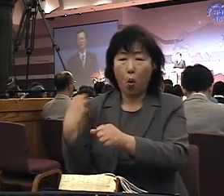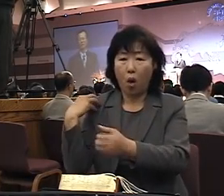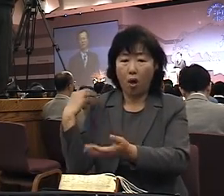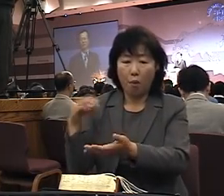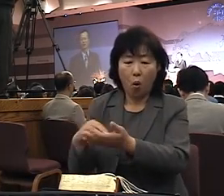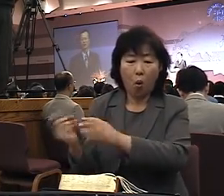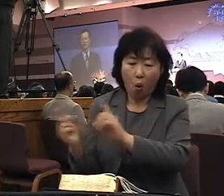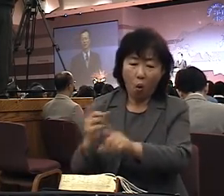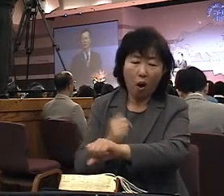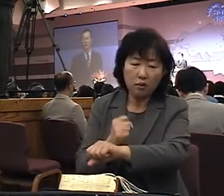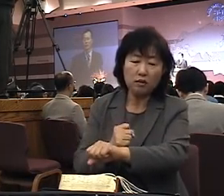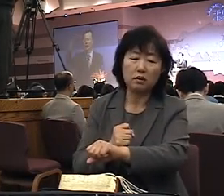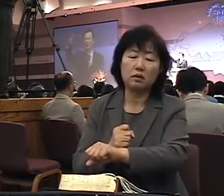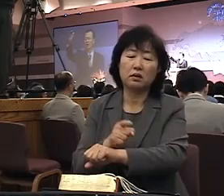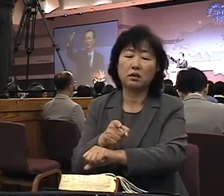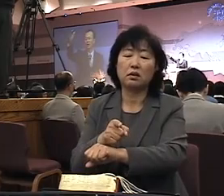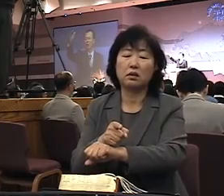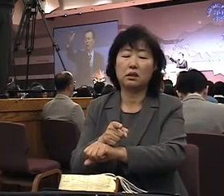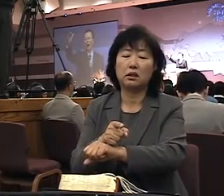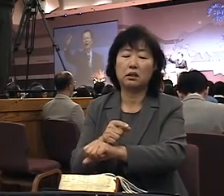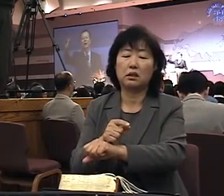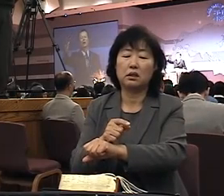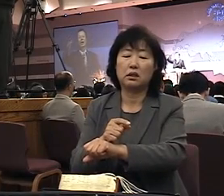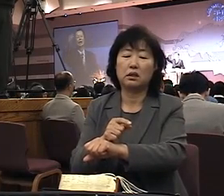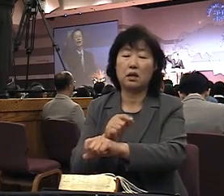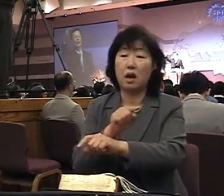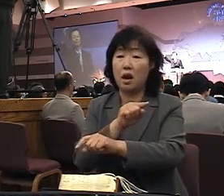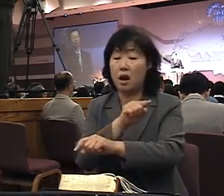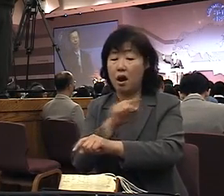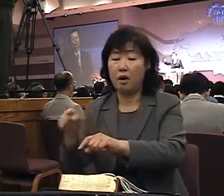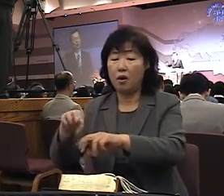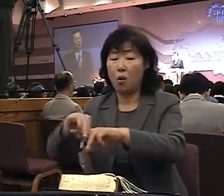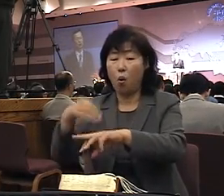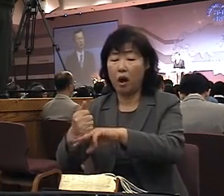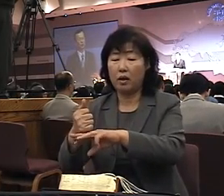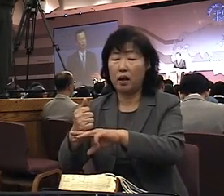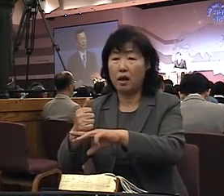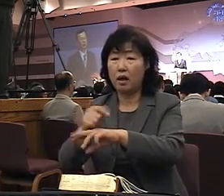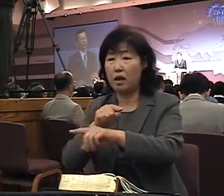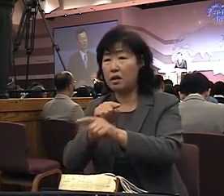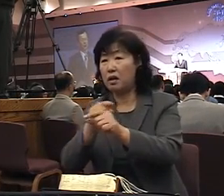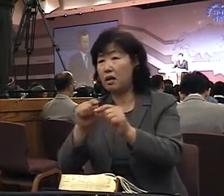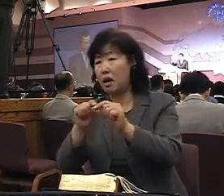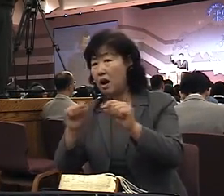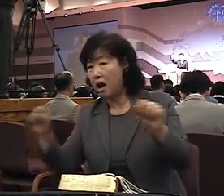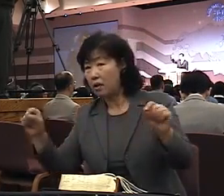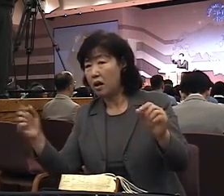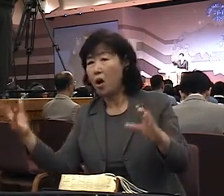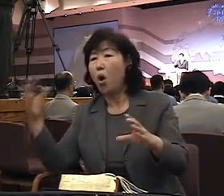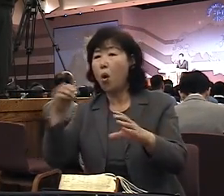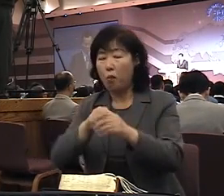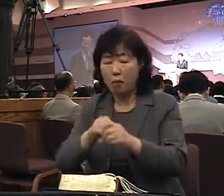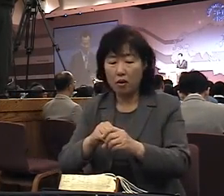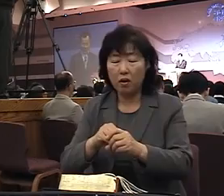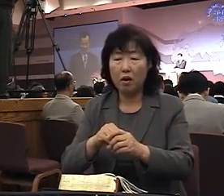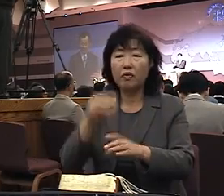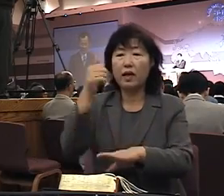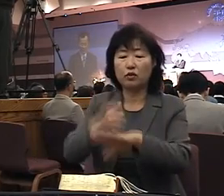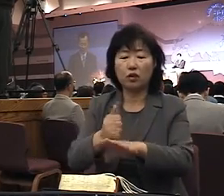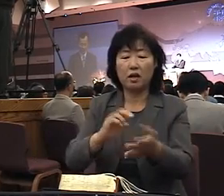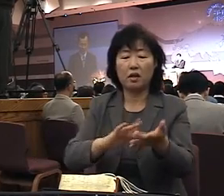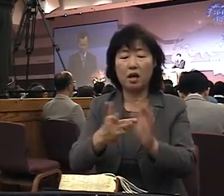회복하시어서 그 라인을 왕의 라인에 포함시키시고 나중에 예수 그리스도의